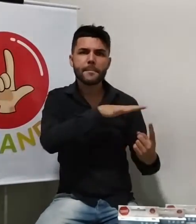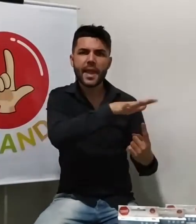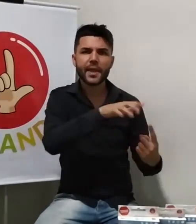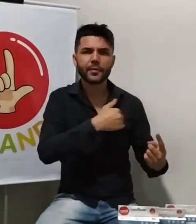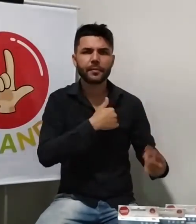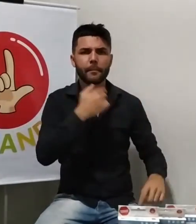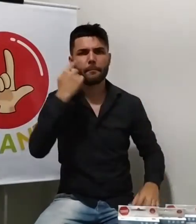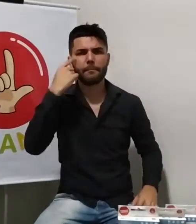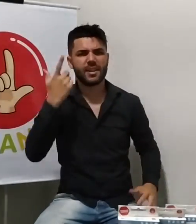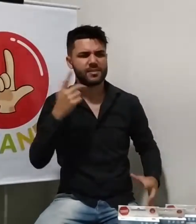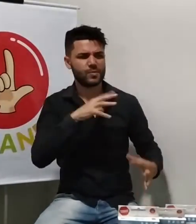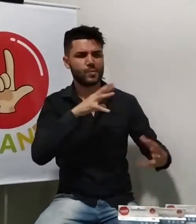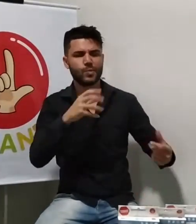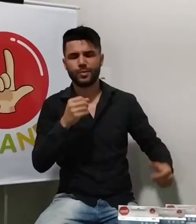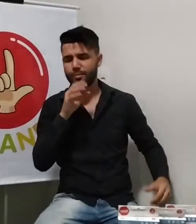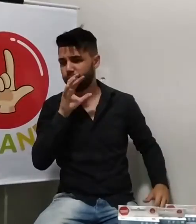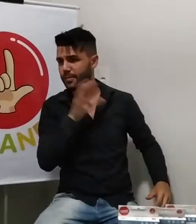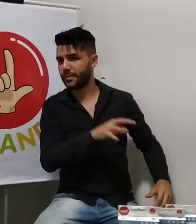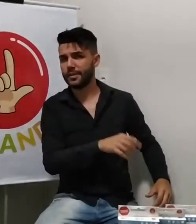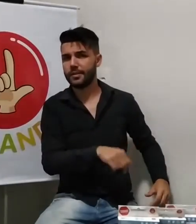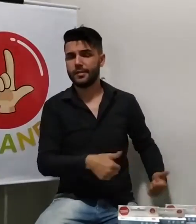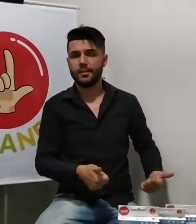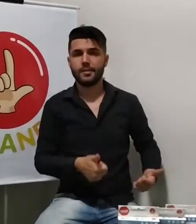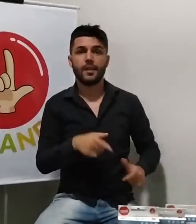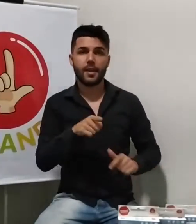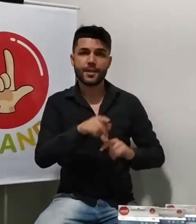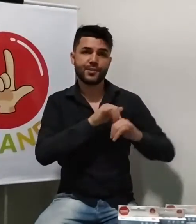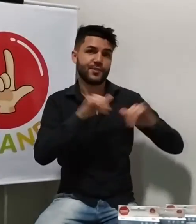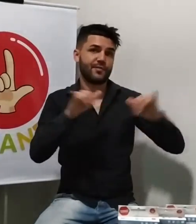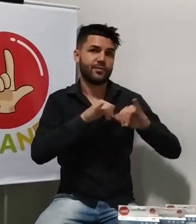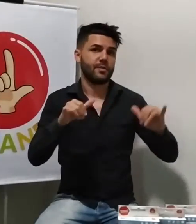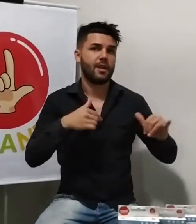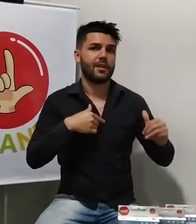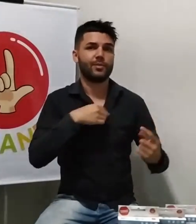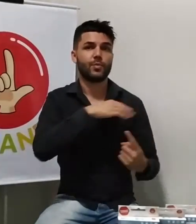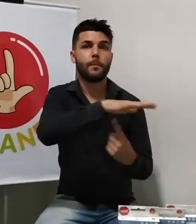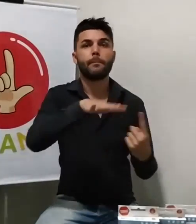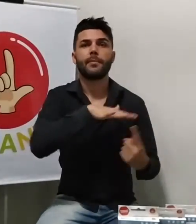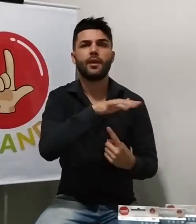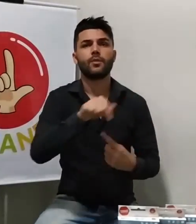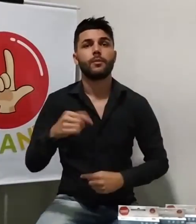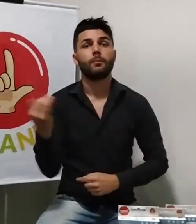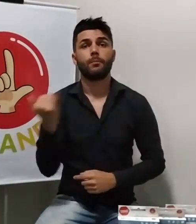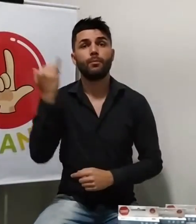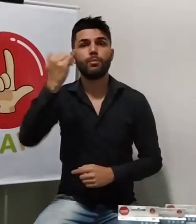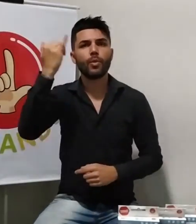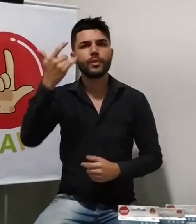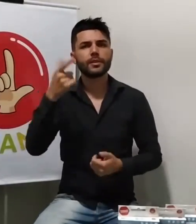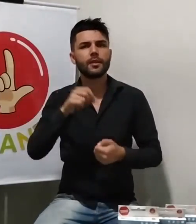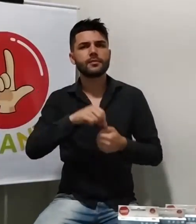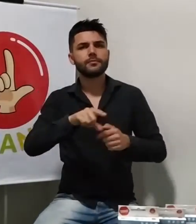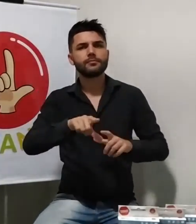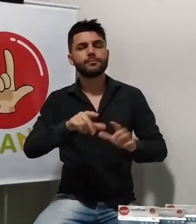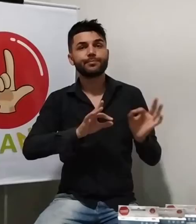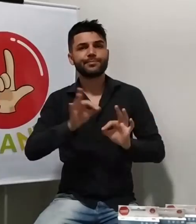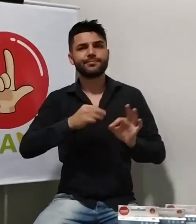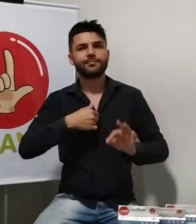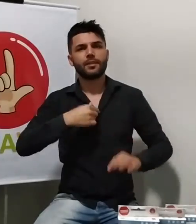Até porque isso é muito disseminado nos meios de comunicação e a gente fica no meio daquilo. E é importante fazer uma profilaxia na mente pra gente não se contaminar com